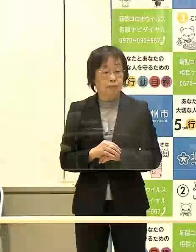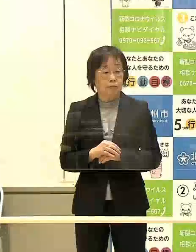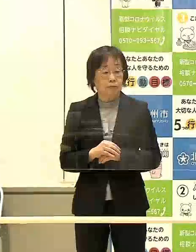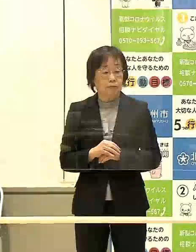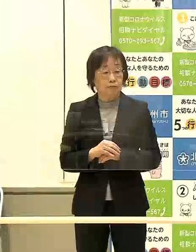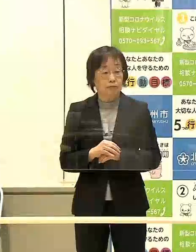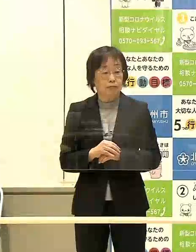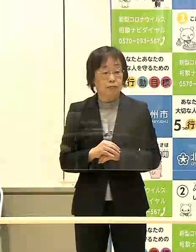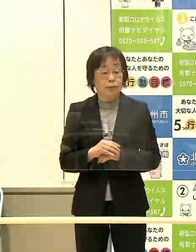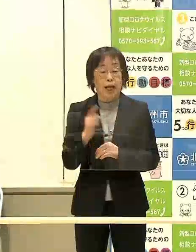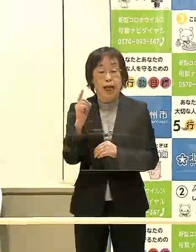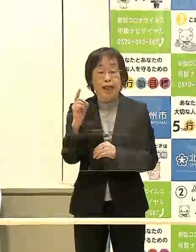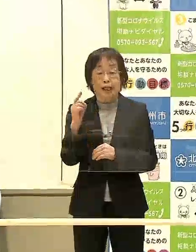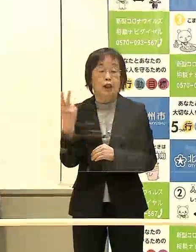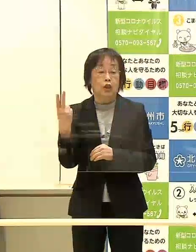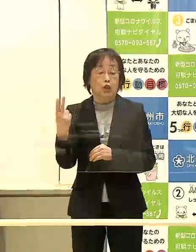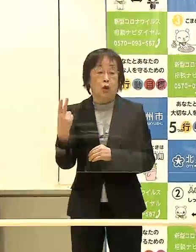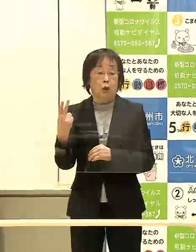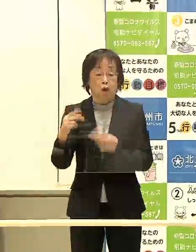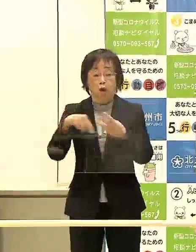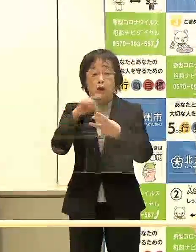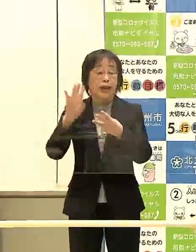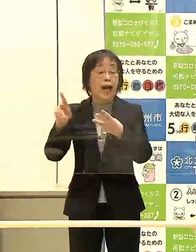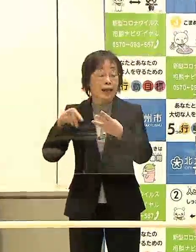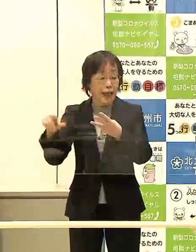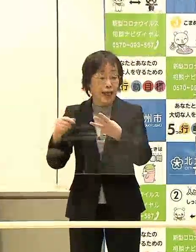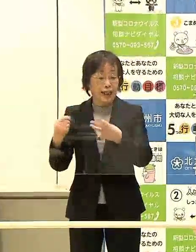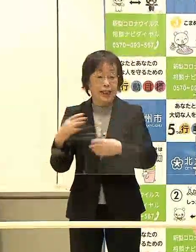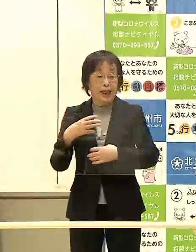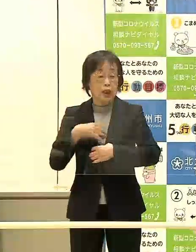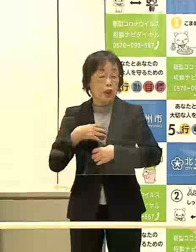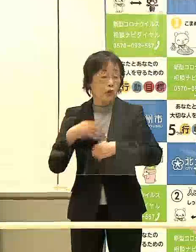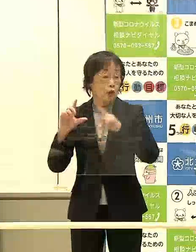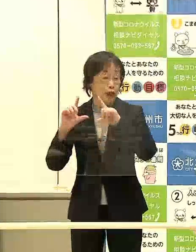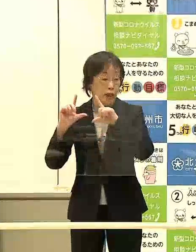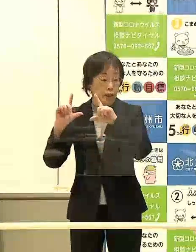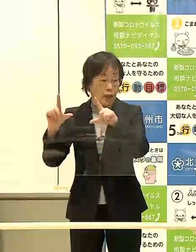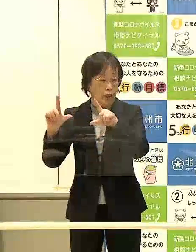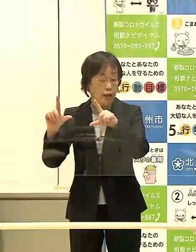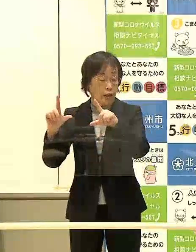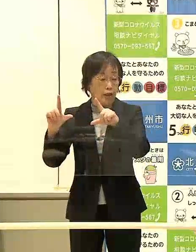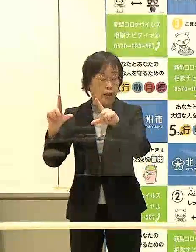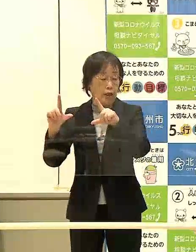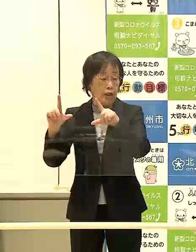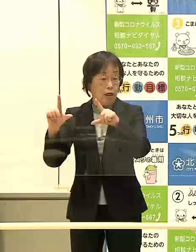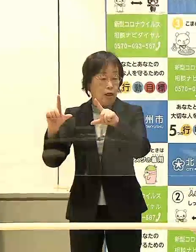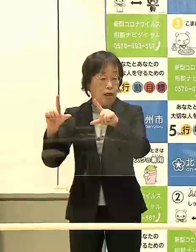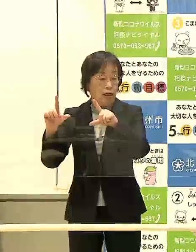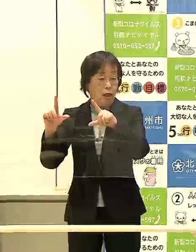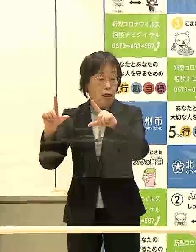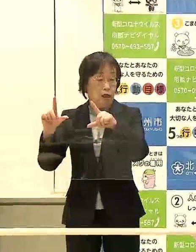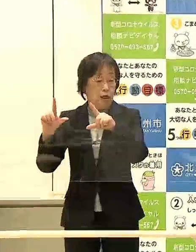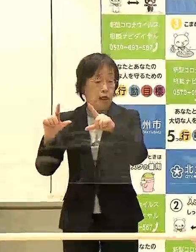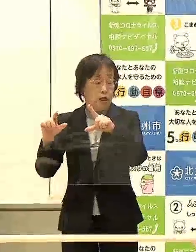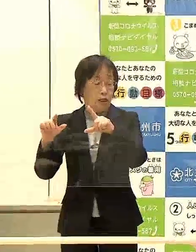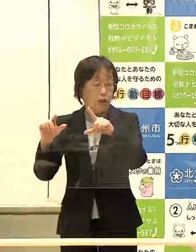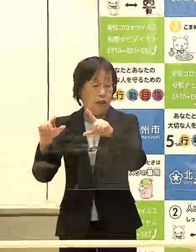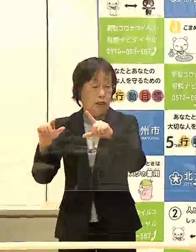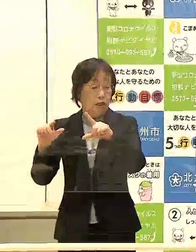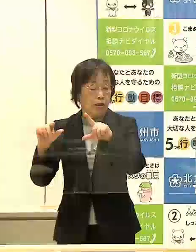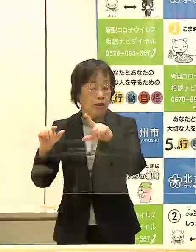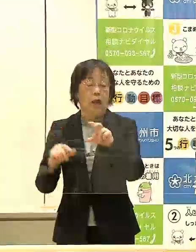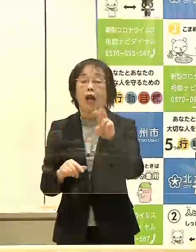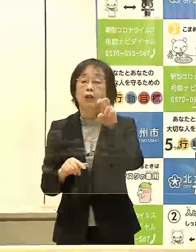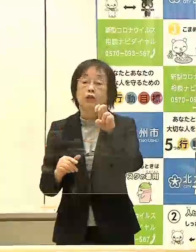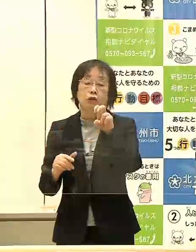たあと一番の神自分の曲が5%覚えて279